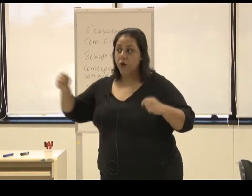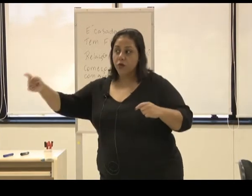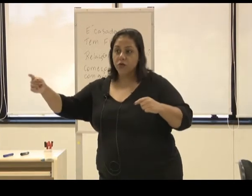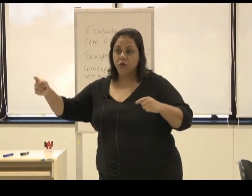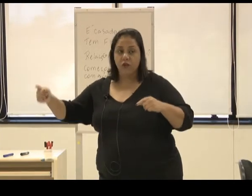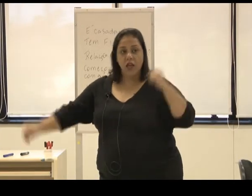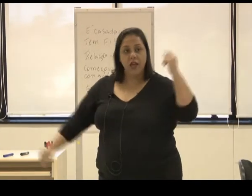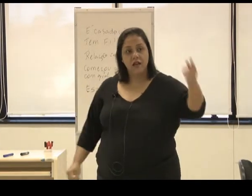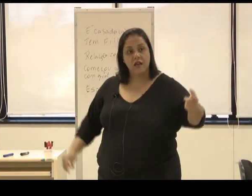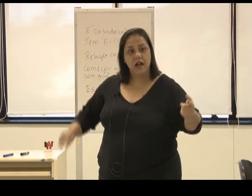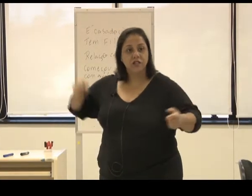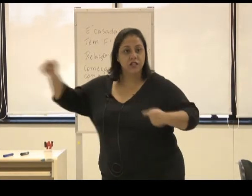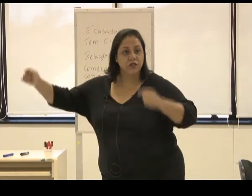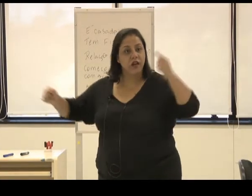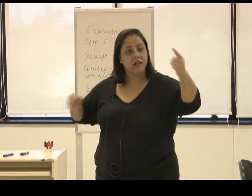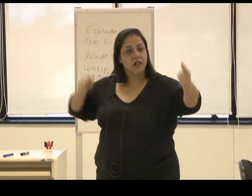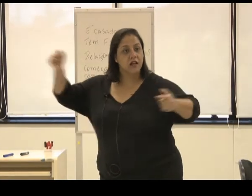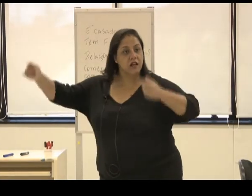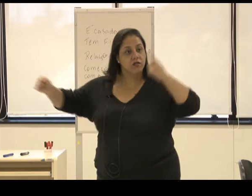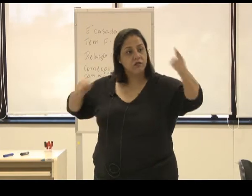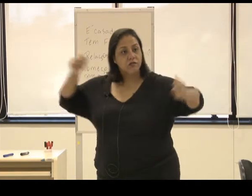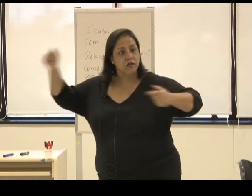outro vê, a gente fica tentando